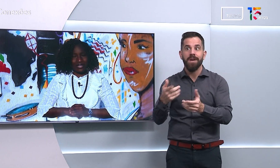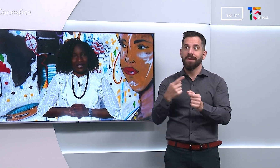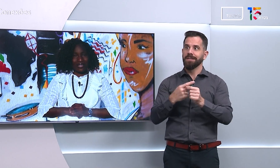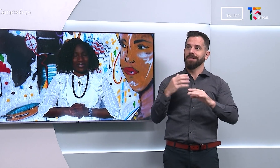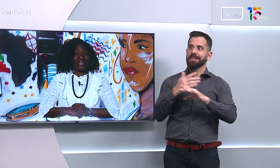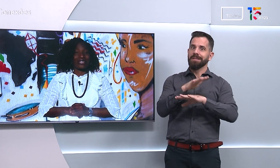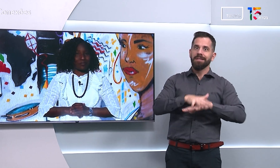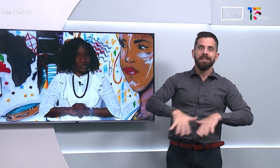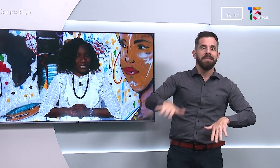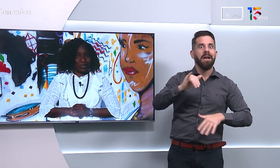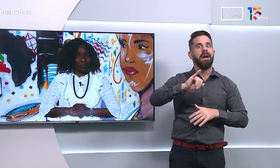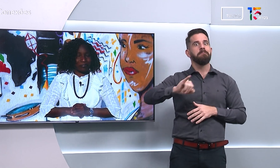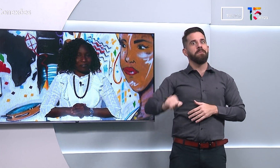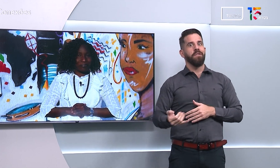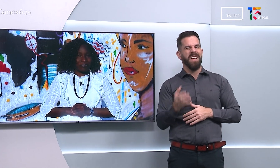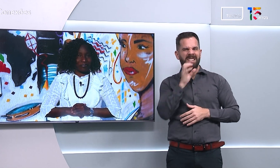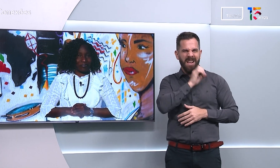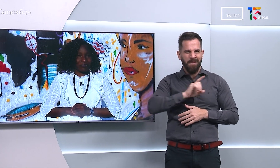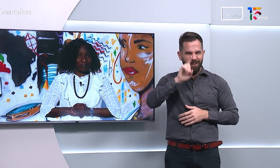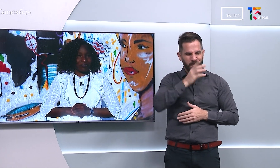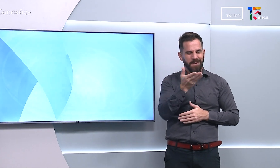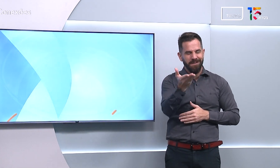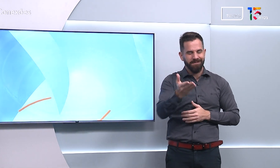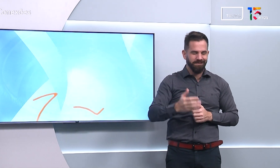oferecer. Até a próxima!